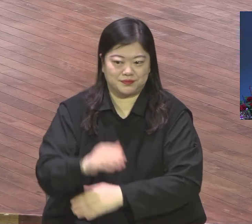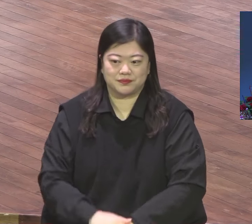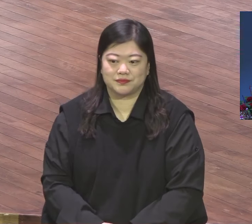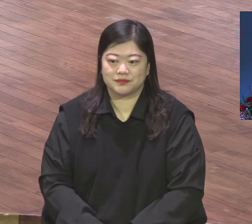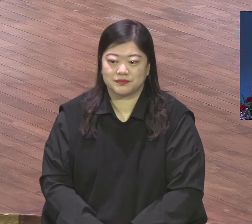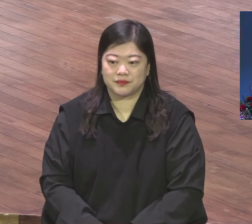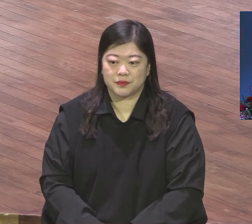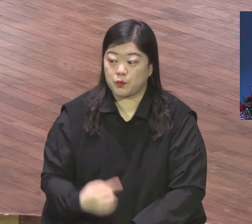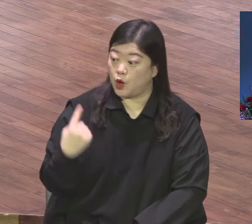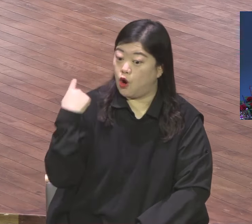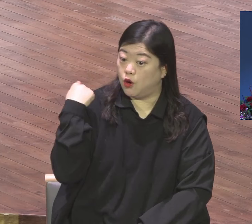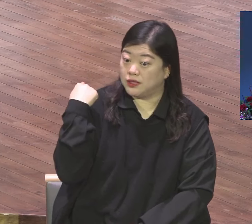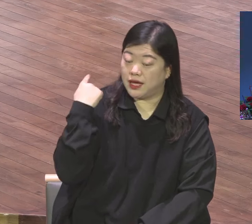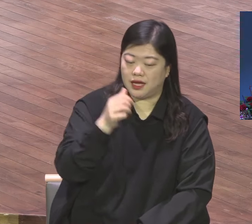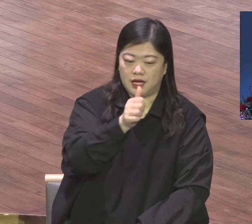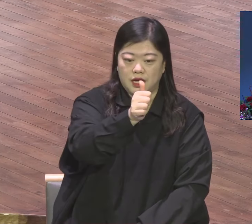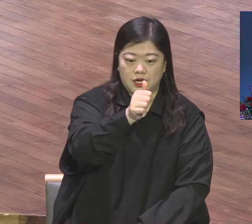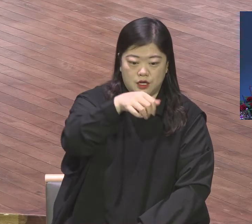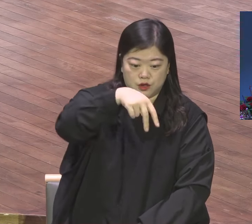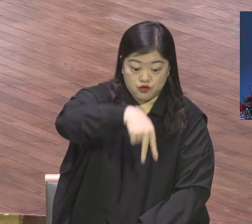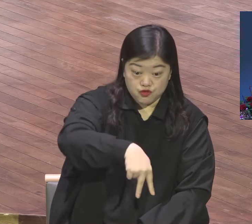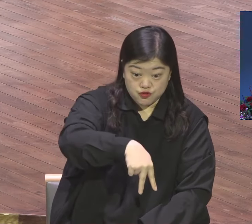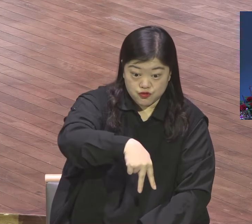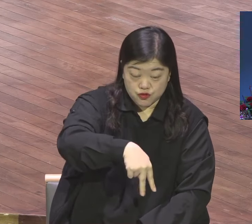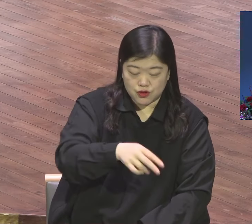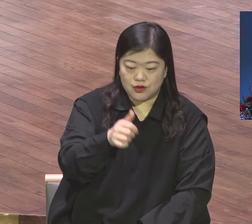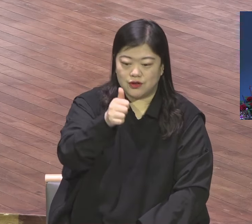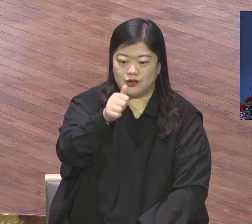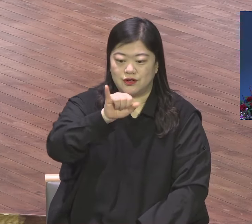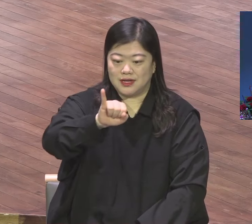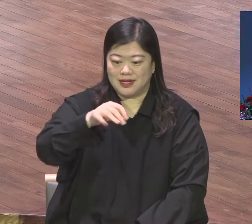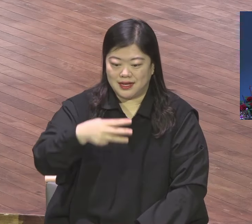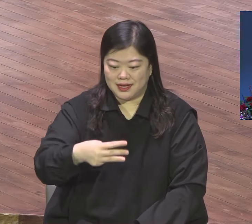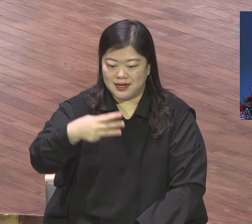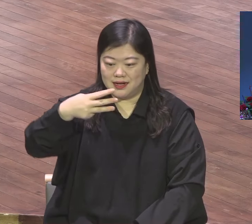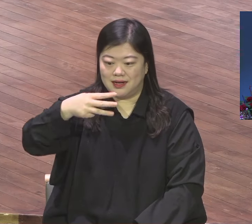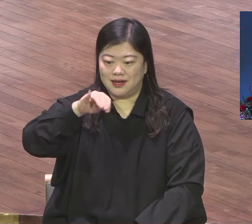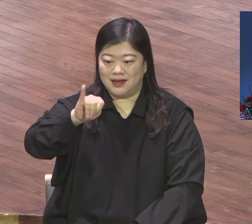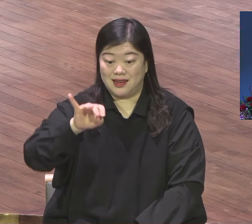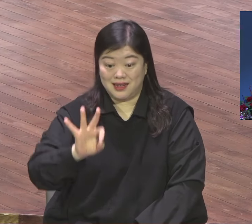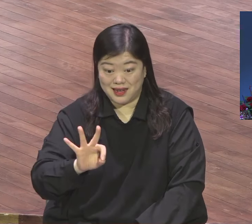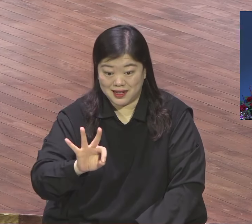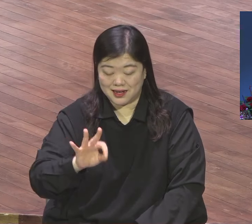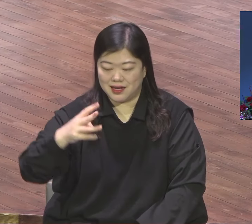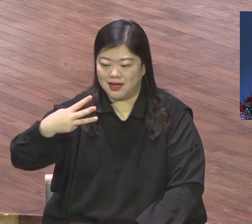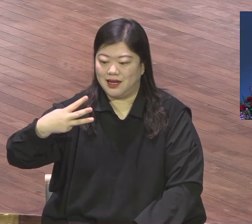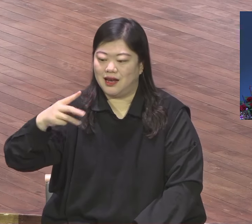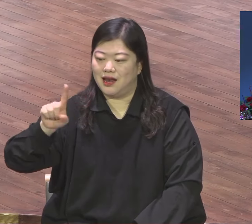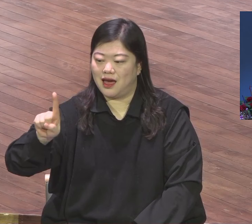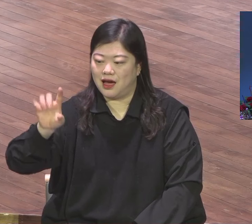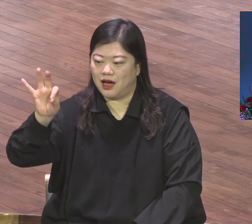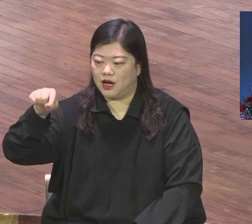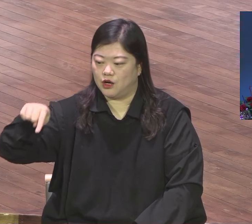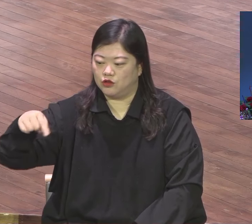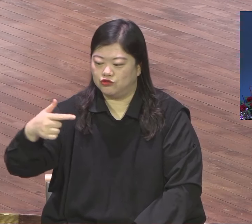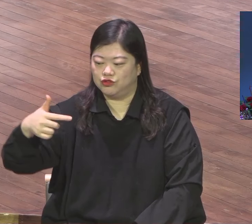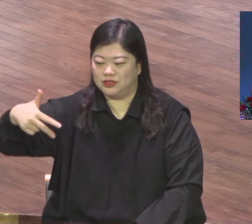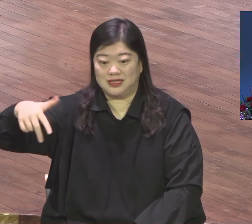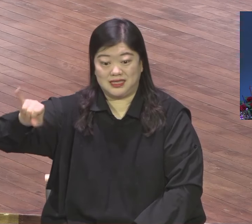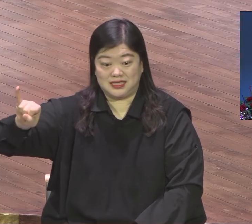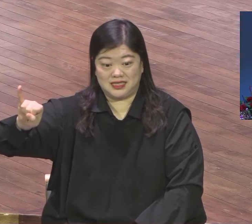휴 힐링 라운지 설립 감사 예배를 드렸습니다. 제가 치유의 뜰이라는